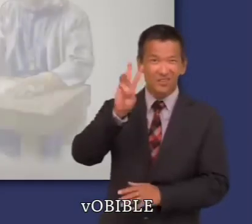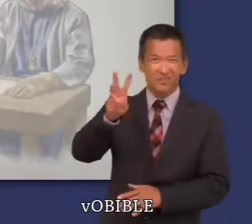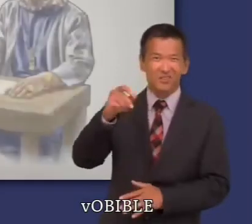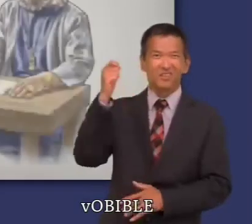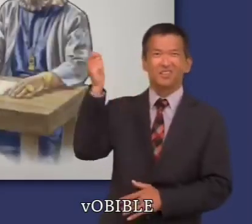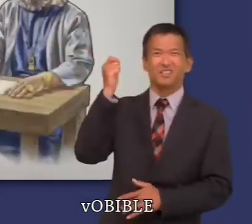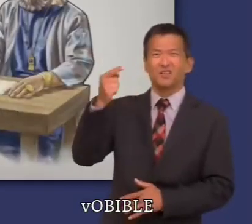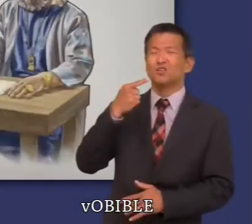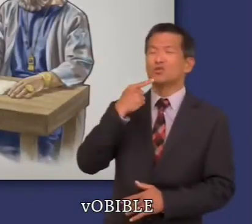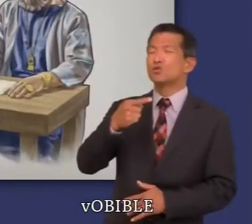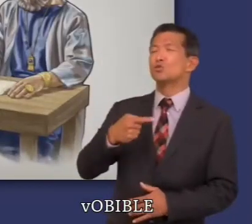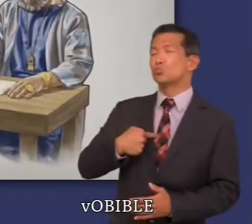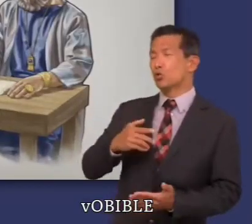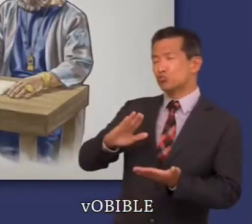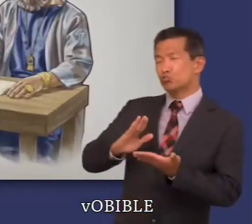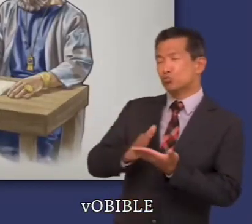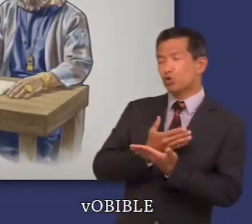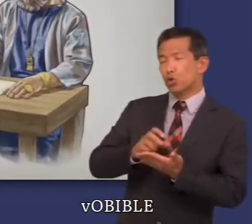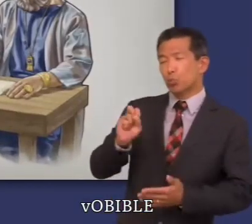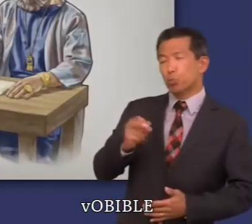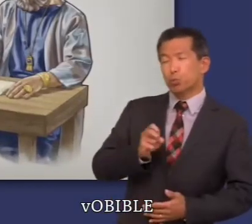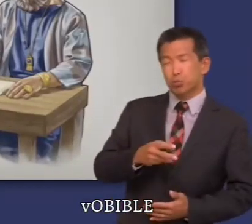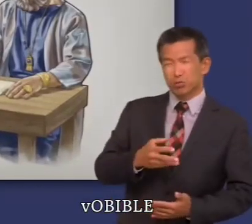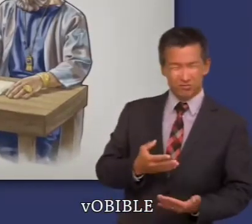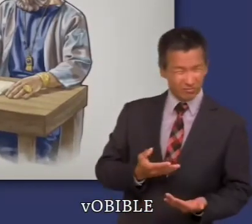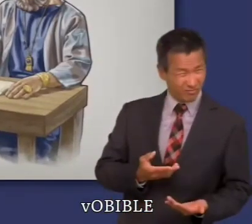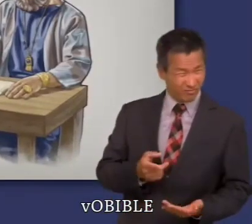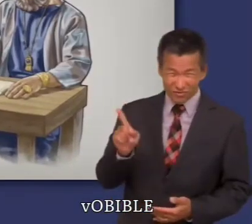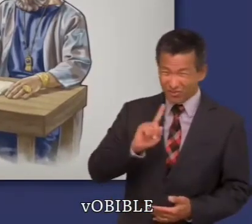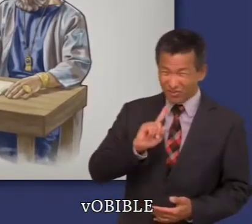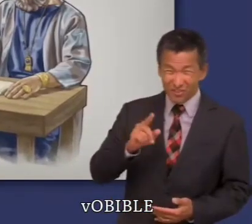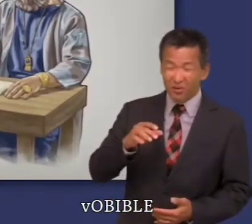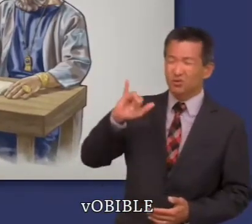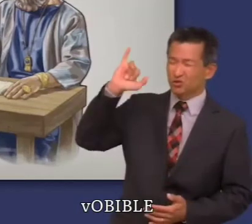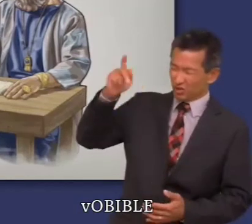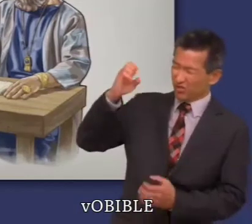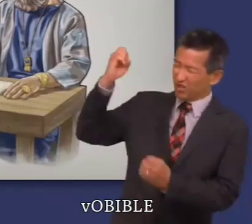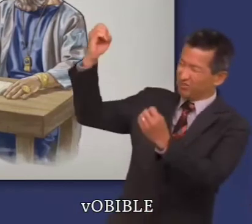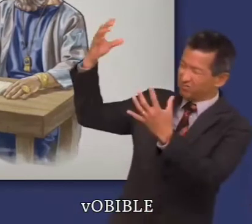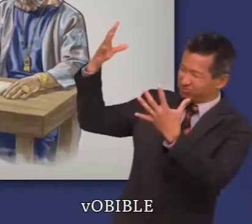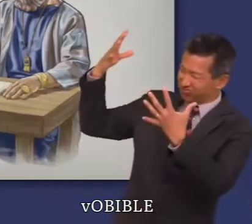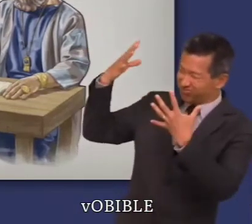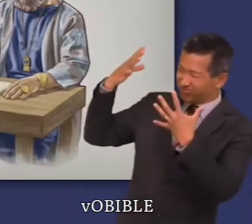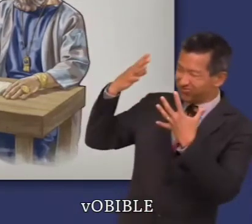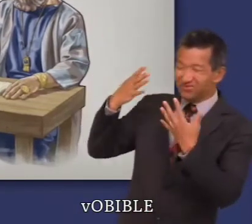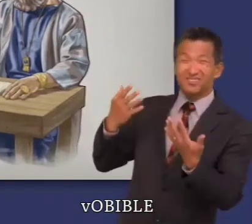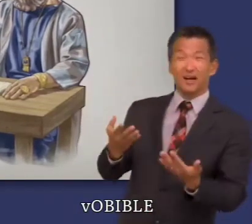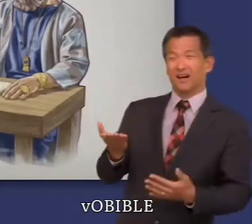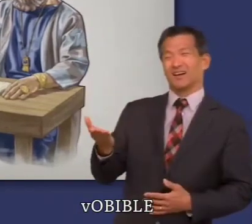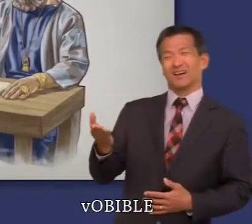Absalom, un fils de David, complote d'usurper le trône, et David est obligé de s'enfuir de Jérusalem.